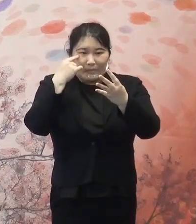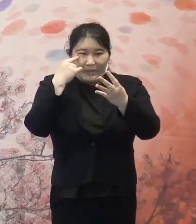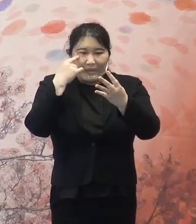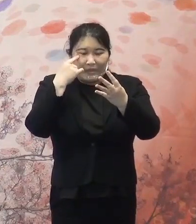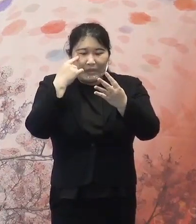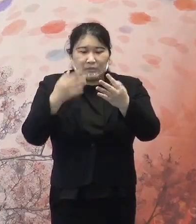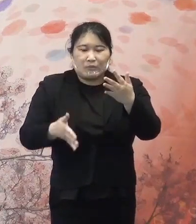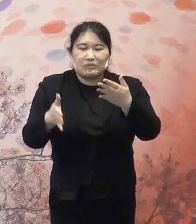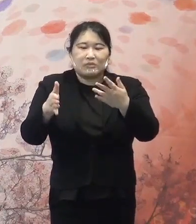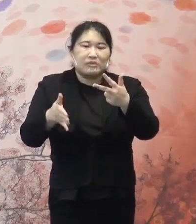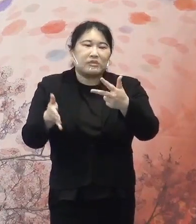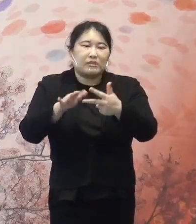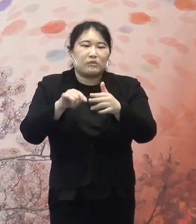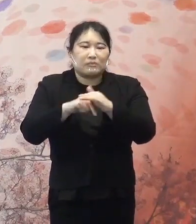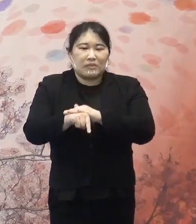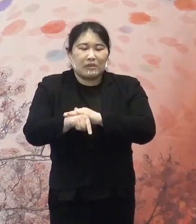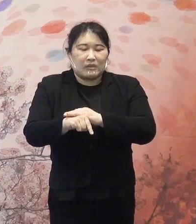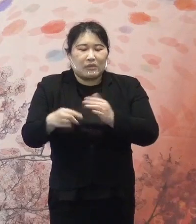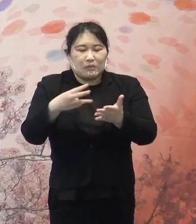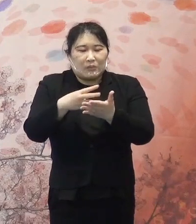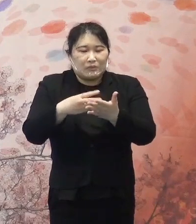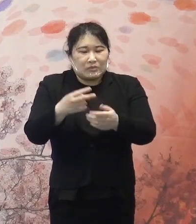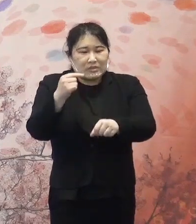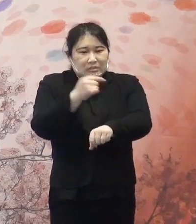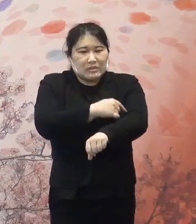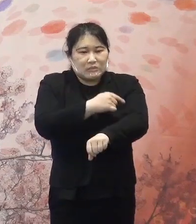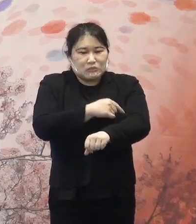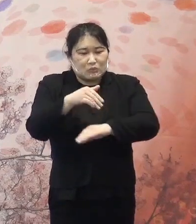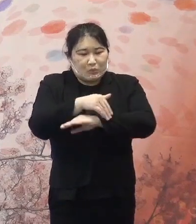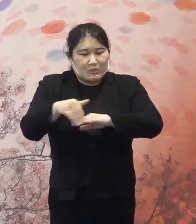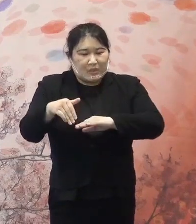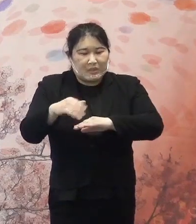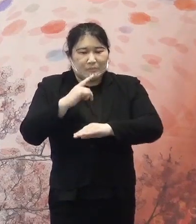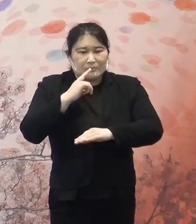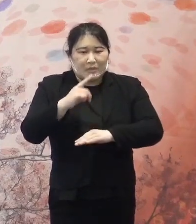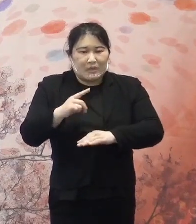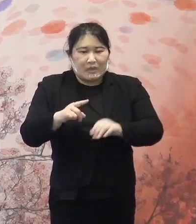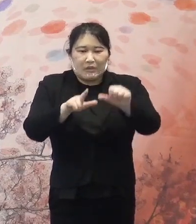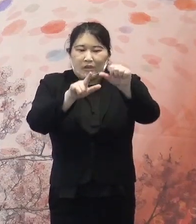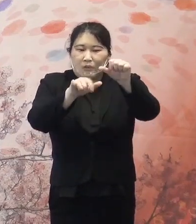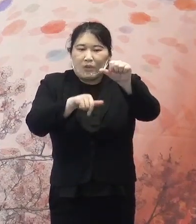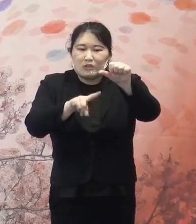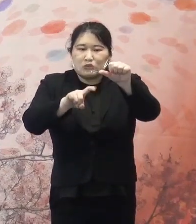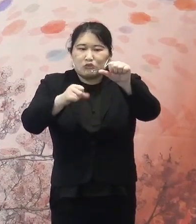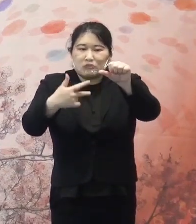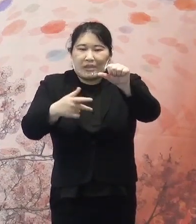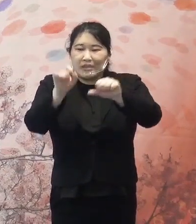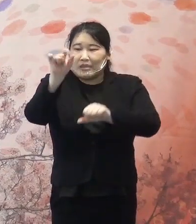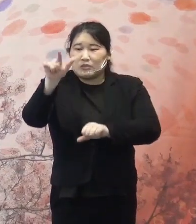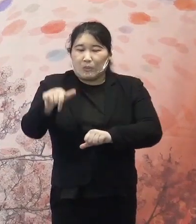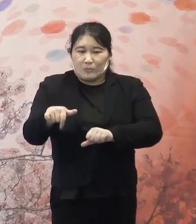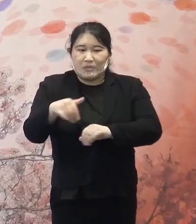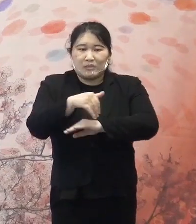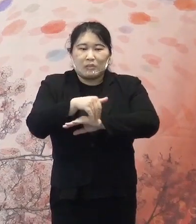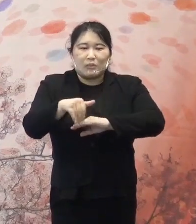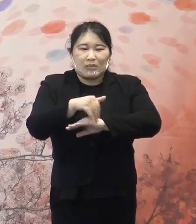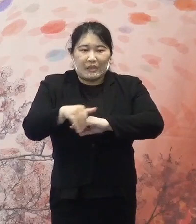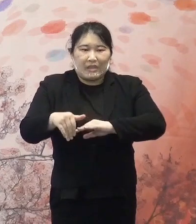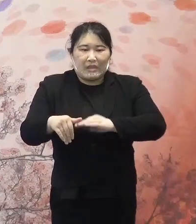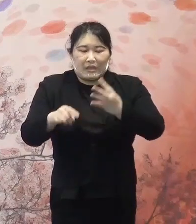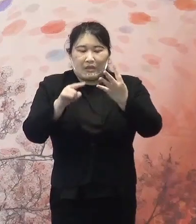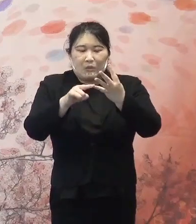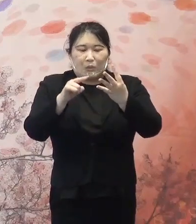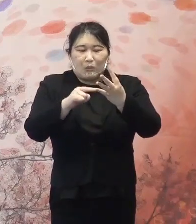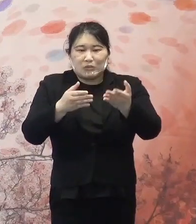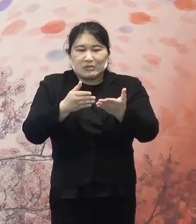する施設ということで、我々ワクチン接種予定通りですと5月17日月曜日に、第4弾も